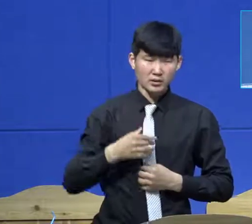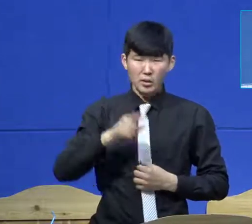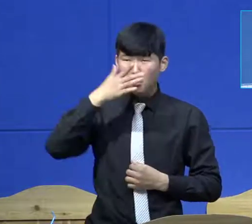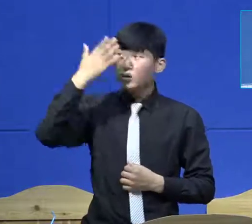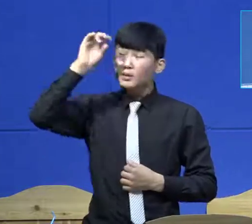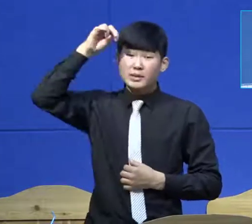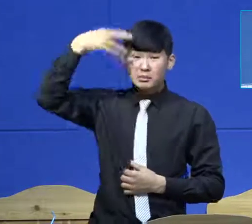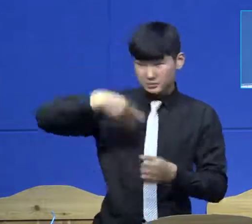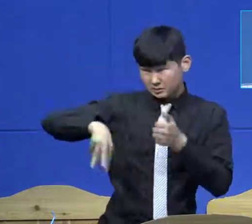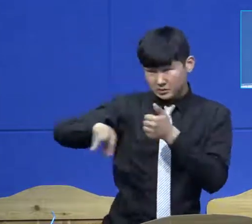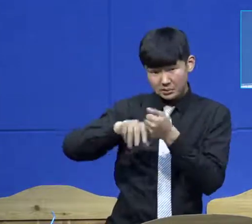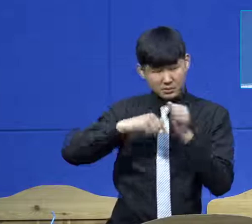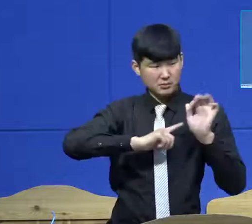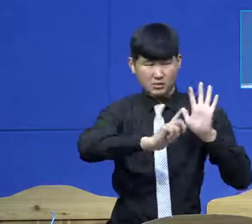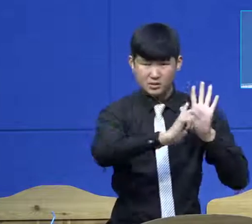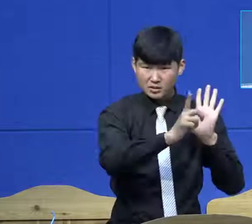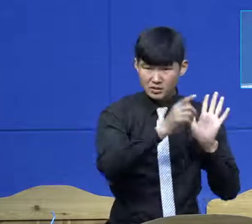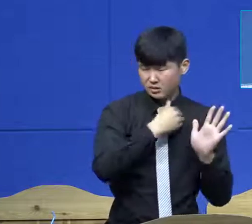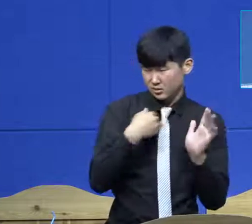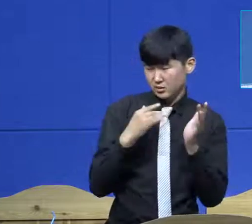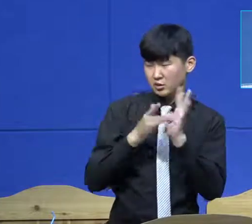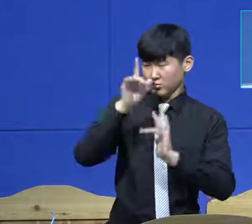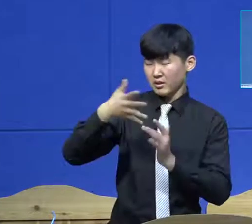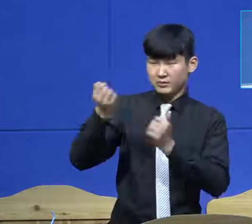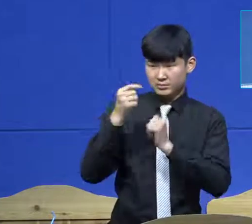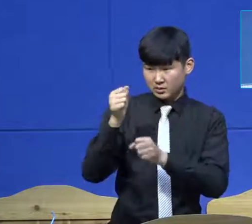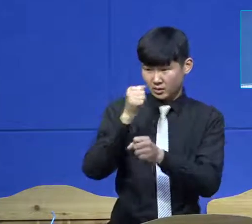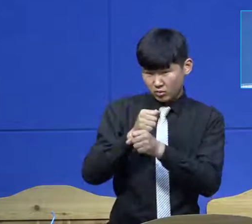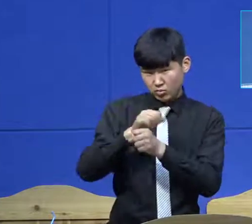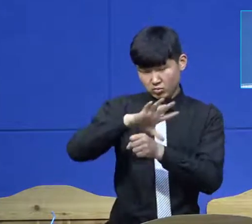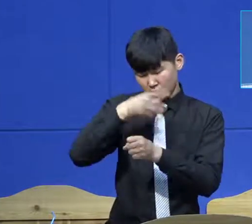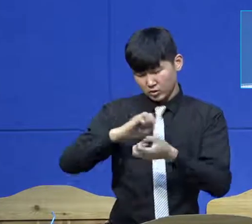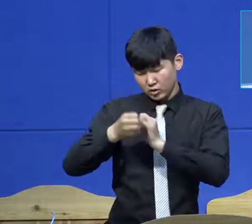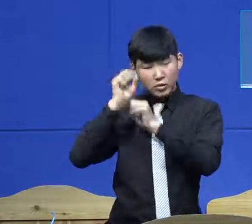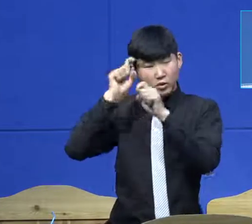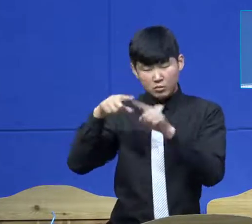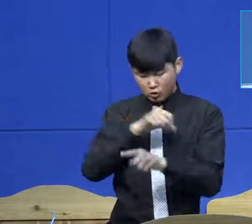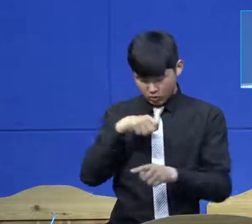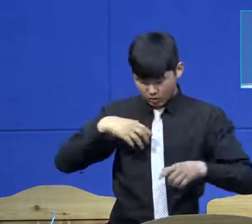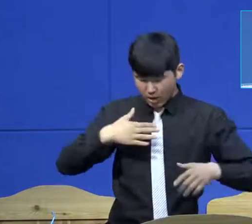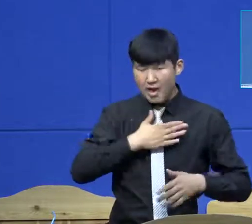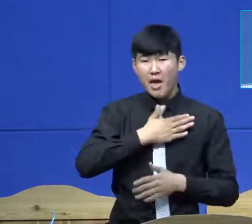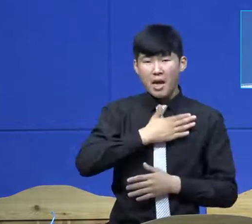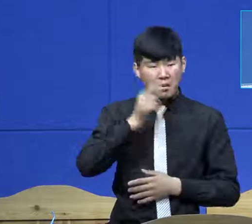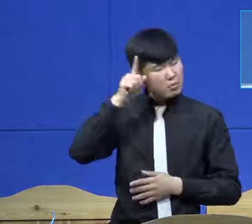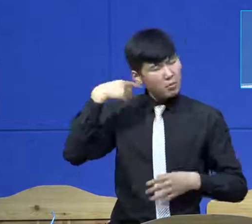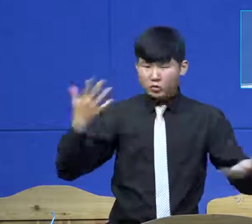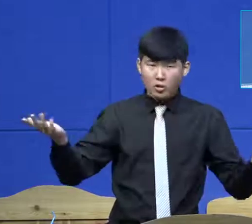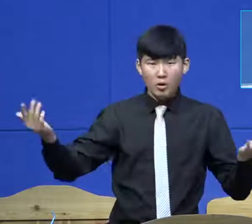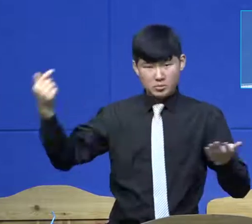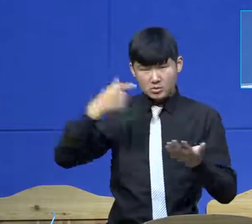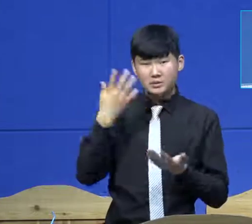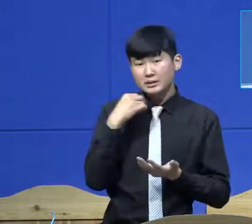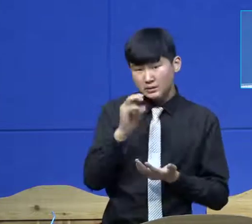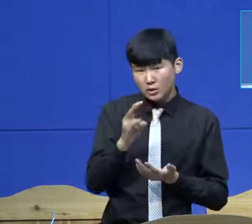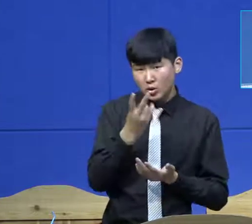нэгүслийн сайн мэдээ гэрчилж эзэн Есүсээс хүлээн авсан үүрийг албаа гүйцээхийн тулд би өөрийн амийг юм чинээ бодлого явж ирсэн. Үс 20:24